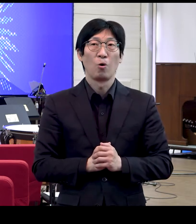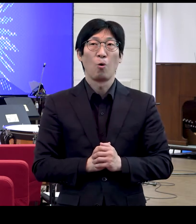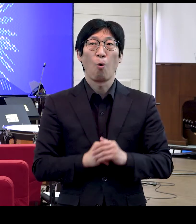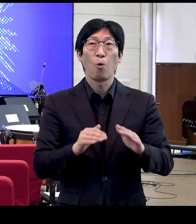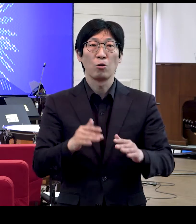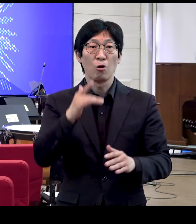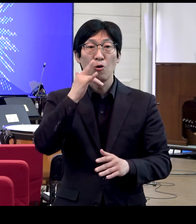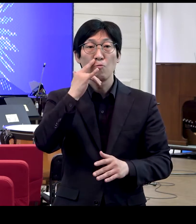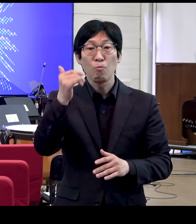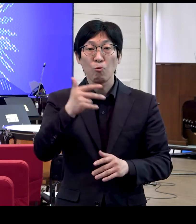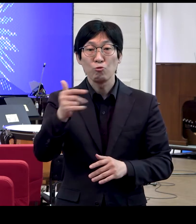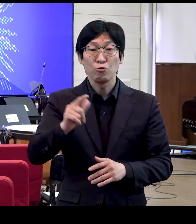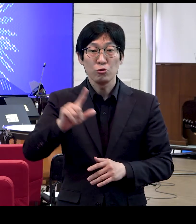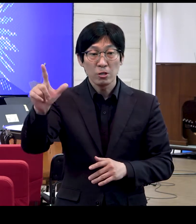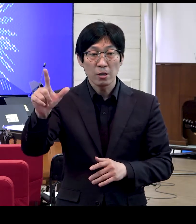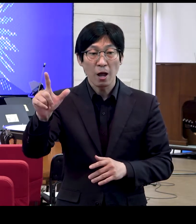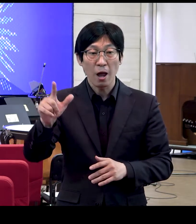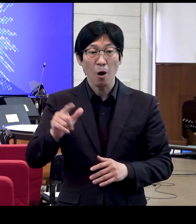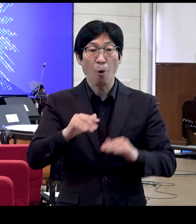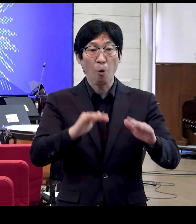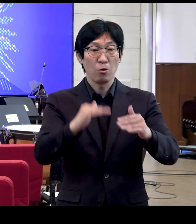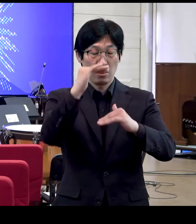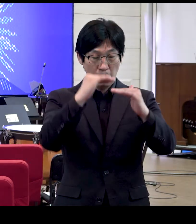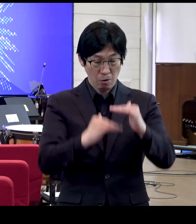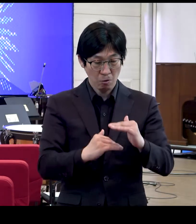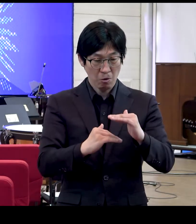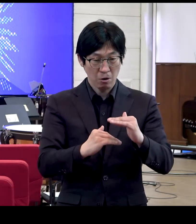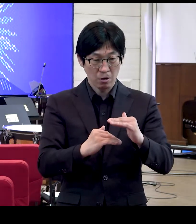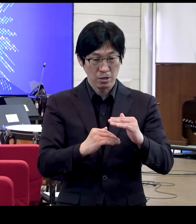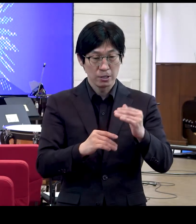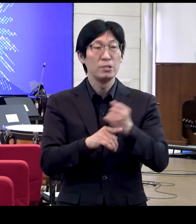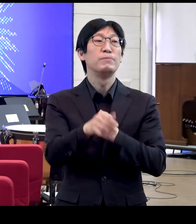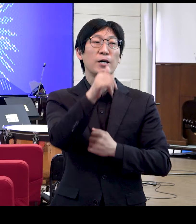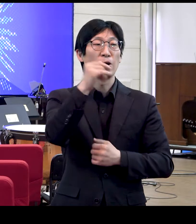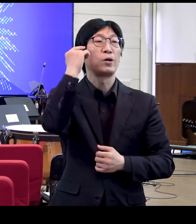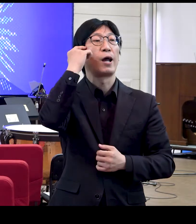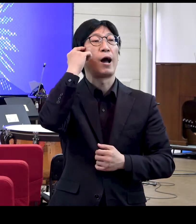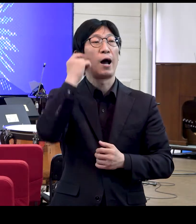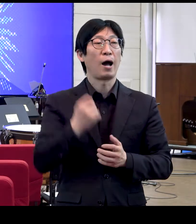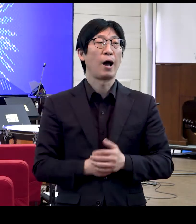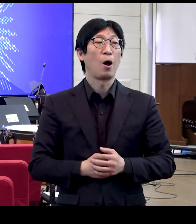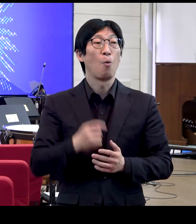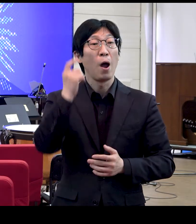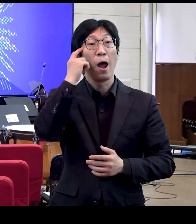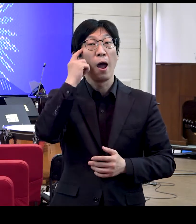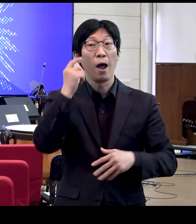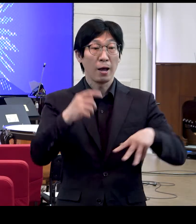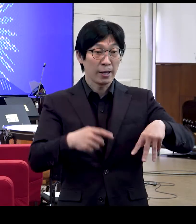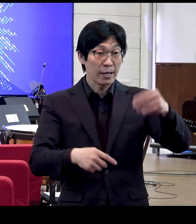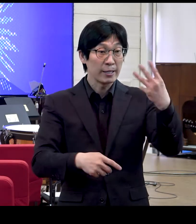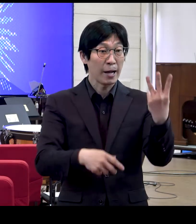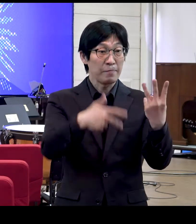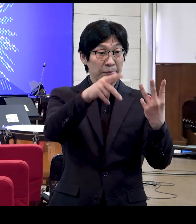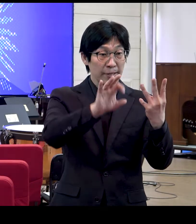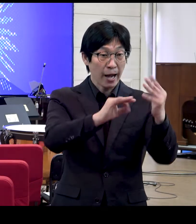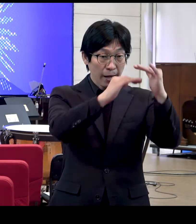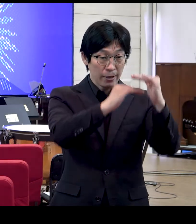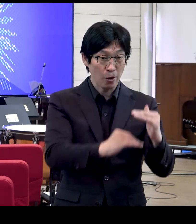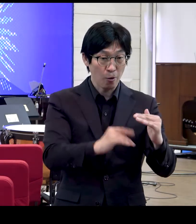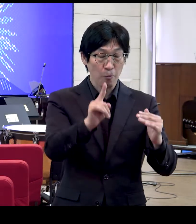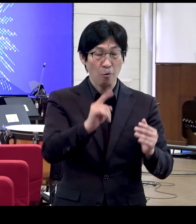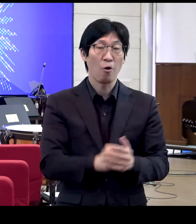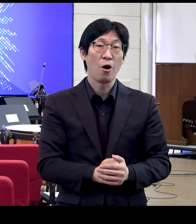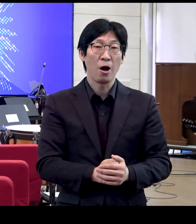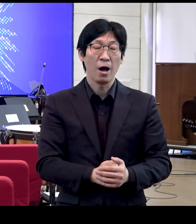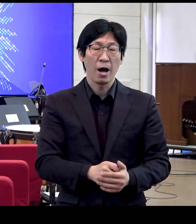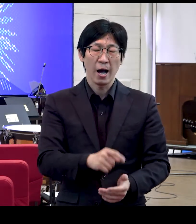이 말씀을 주신 것이 굉장히 의미가 있다고 생각합니다. 왜냐하면요, 창세기 3장의 이 말씀은요, 바로